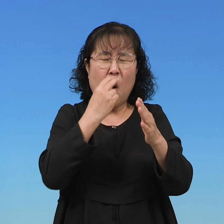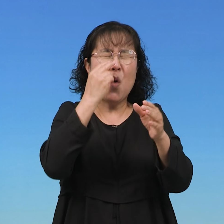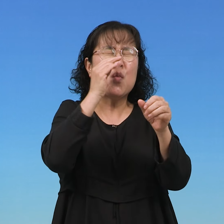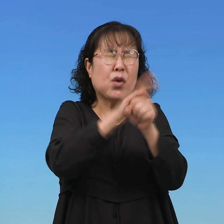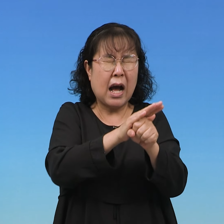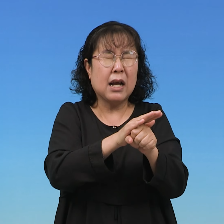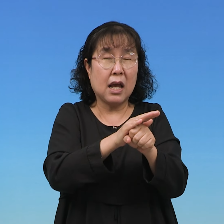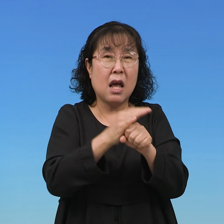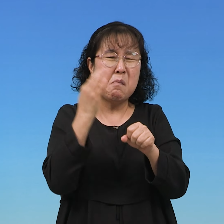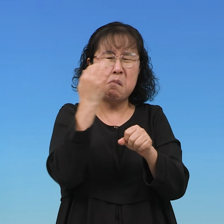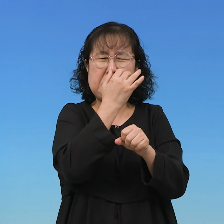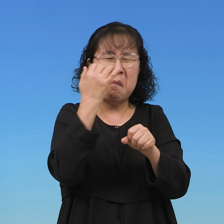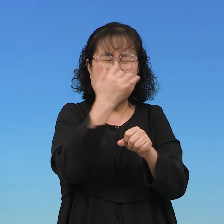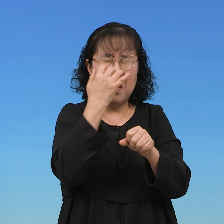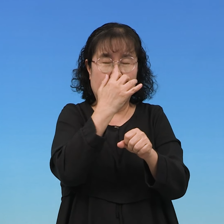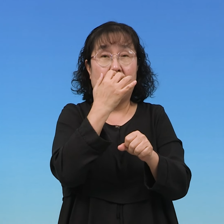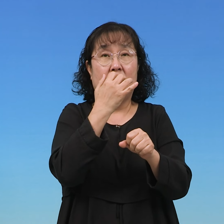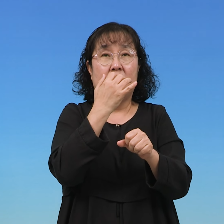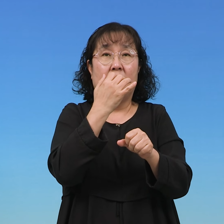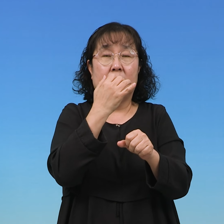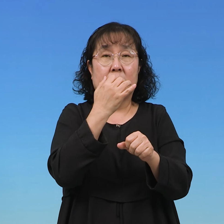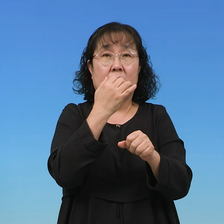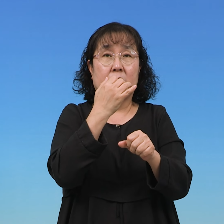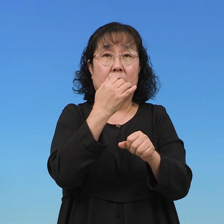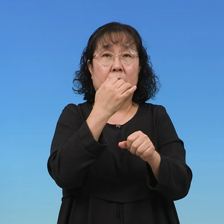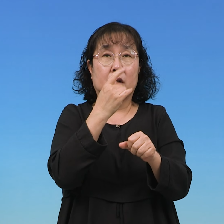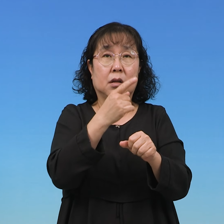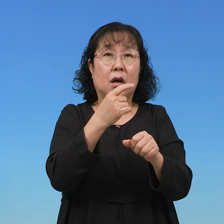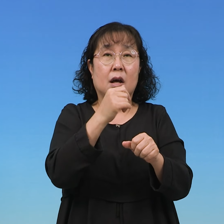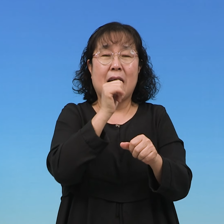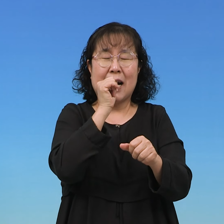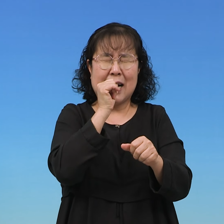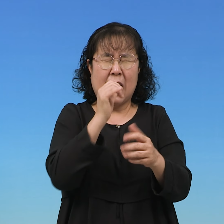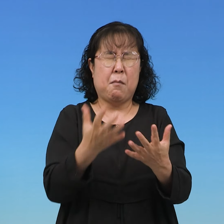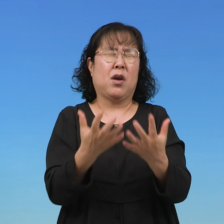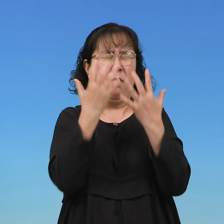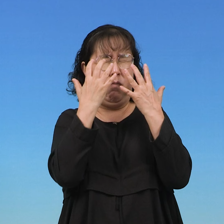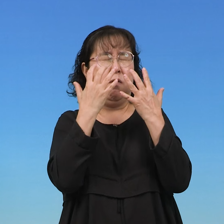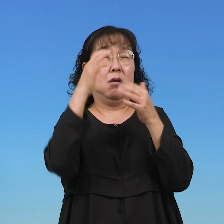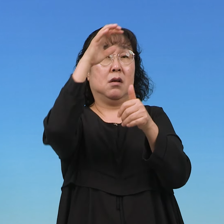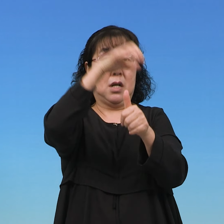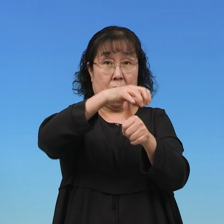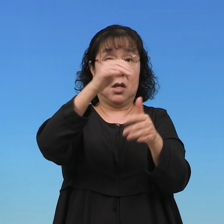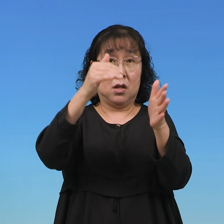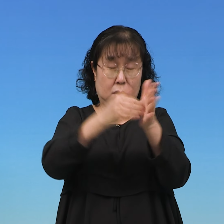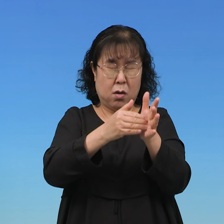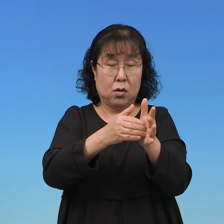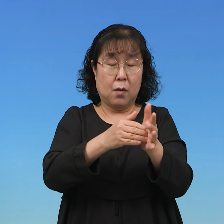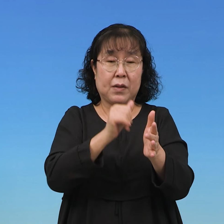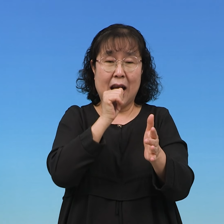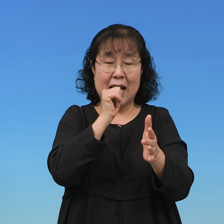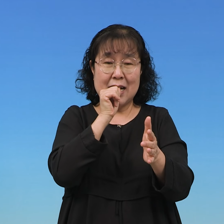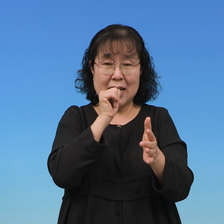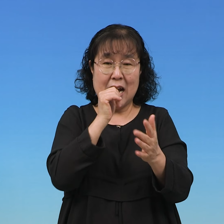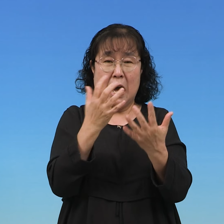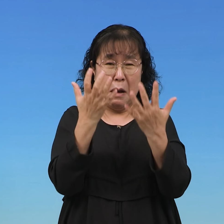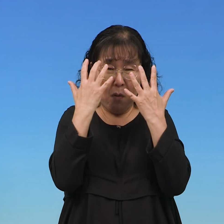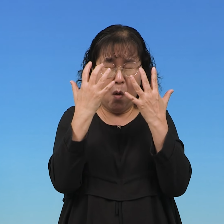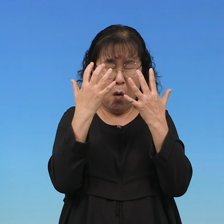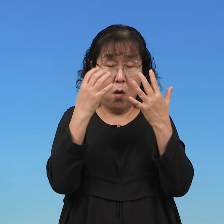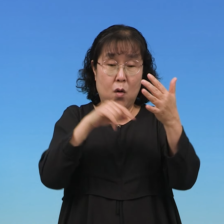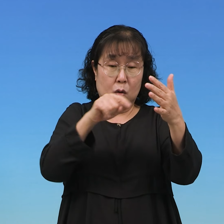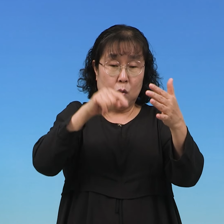모함을 당해가지고 성추행범 혹은 성폭행 미수범으로 감옥에 들어갔죠. 감옥에 들어가 갖고는